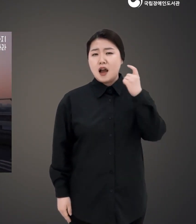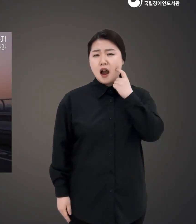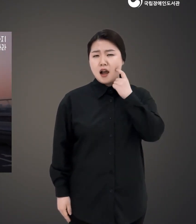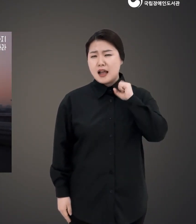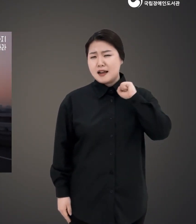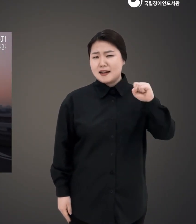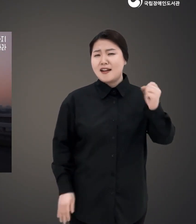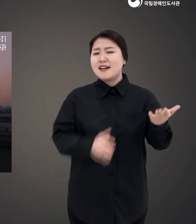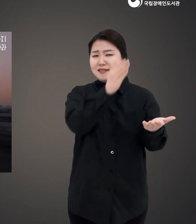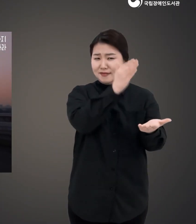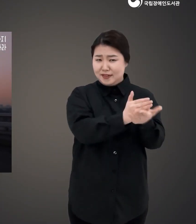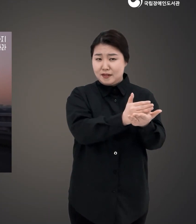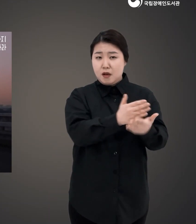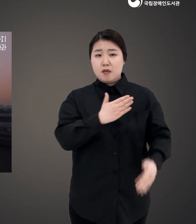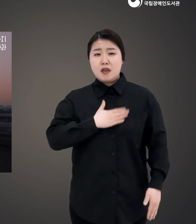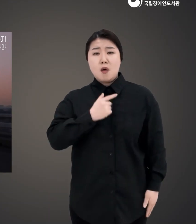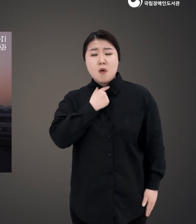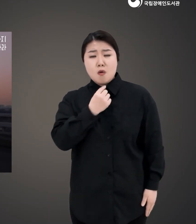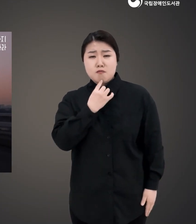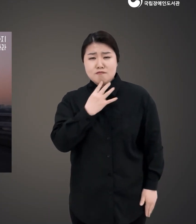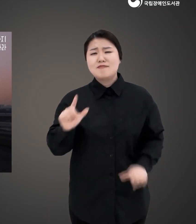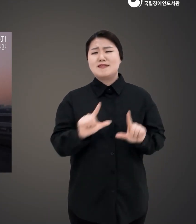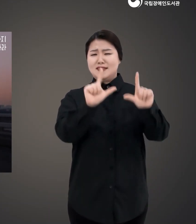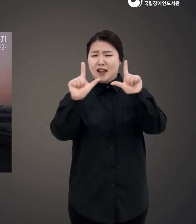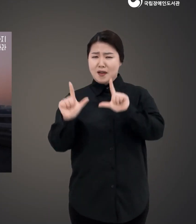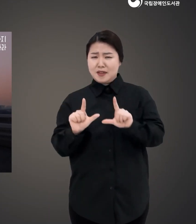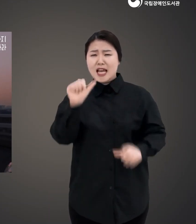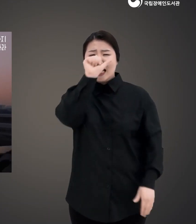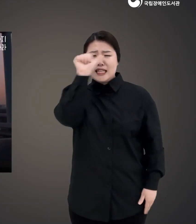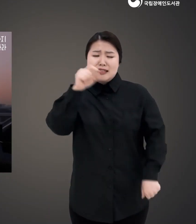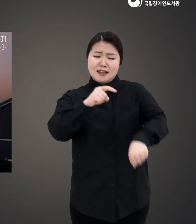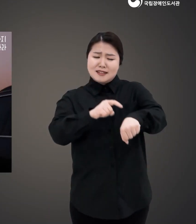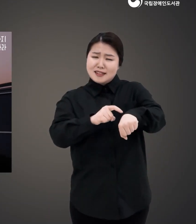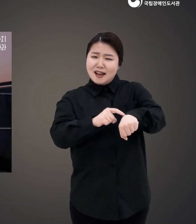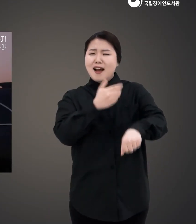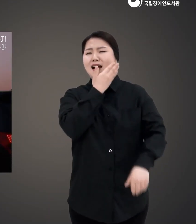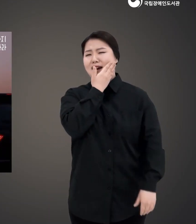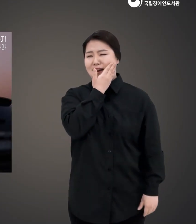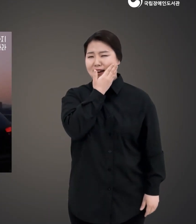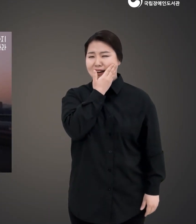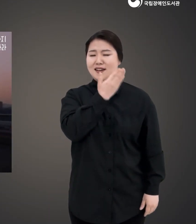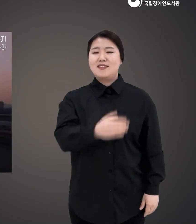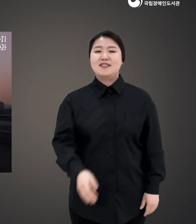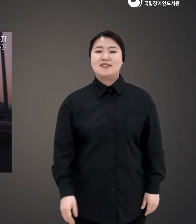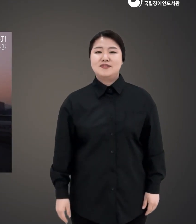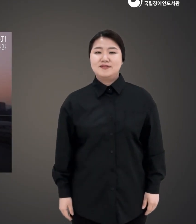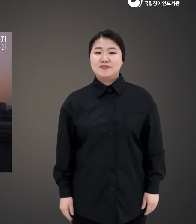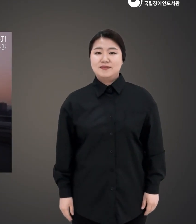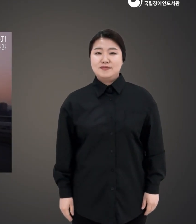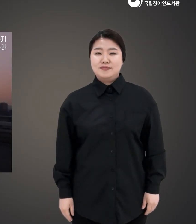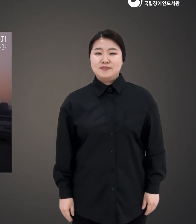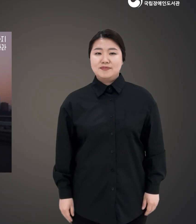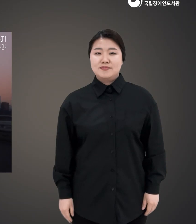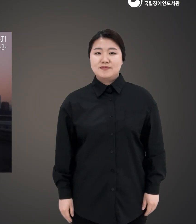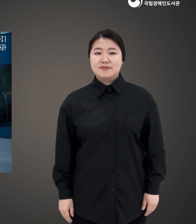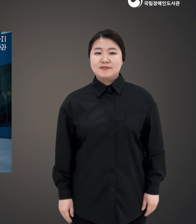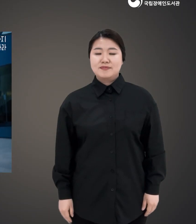가짜 인생을 끝내라. 하고 싶은 일만 하며 살기에도 인생은 짧다.